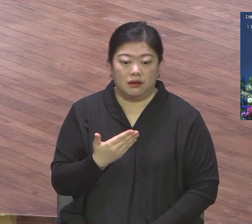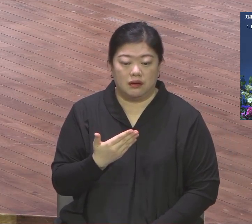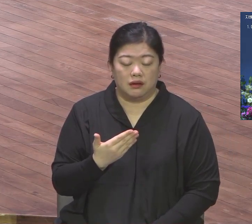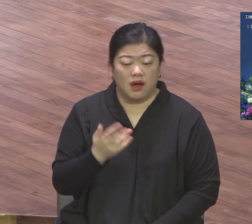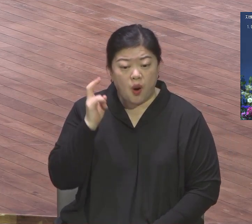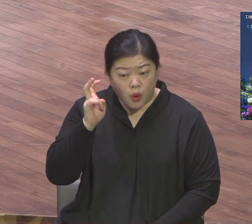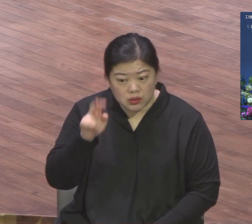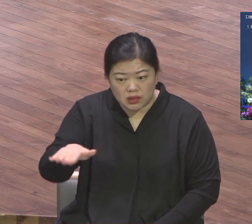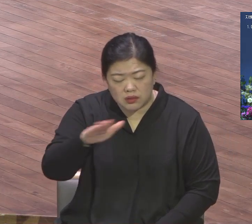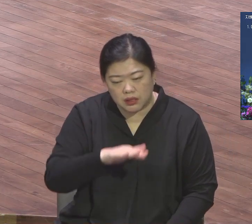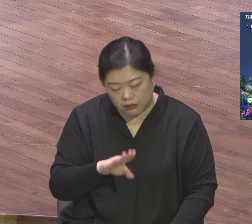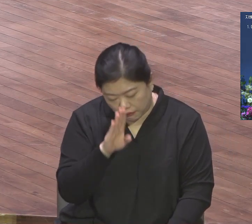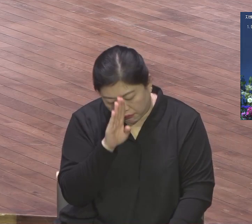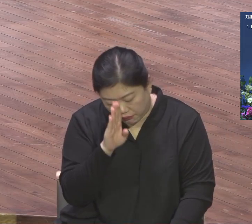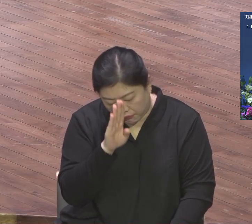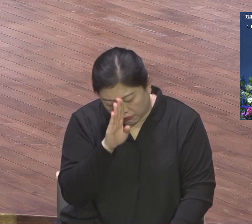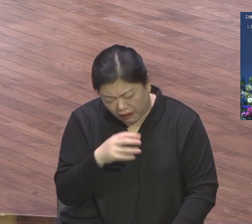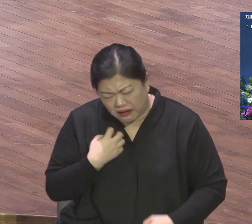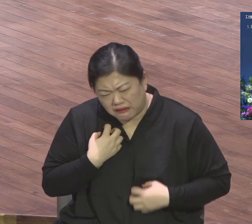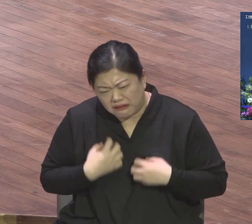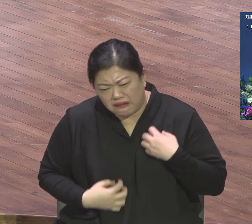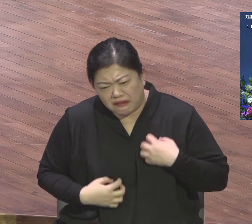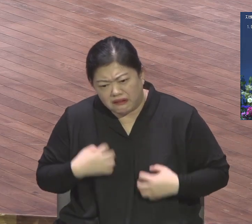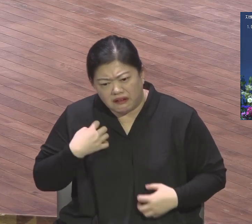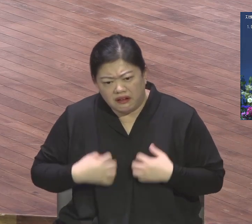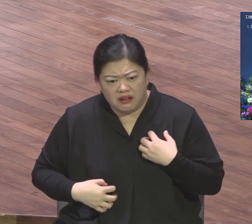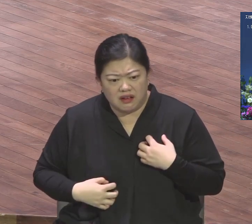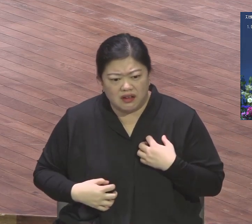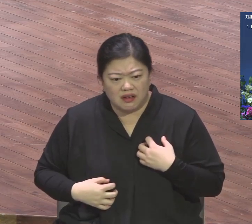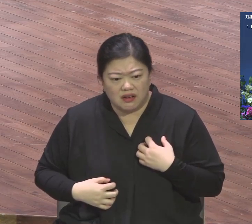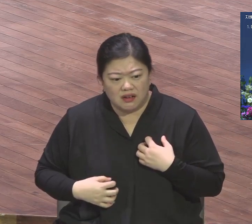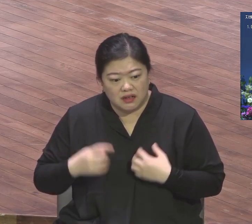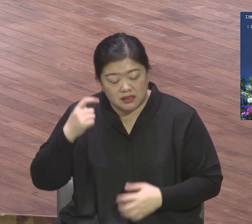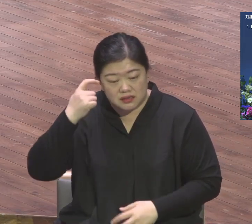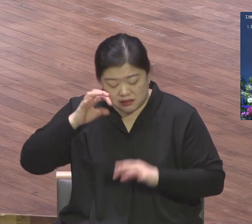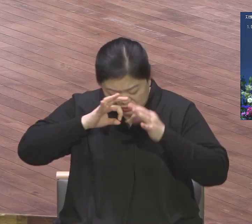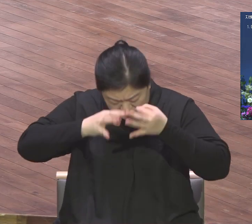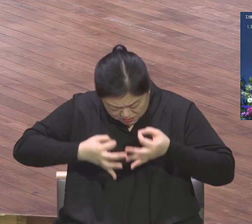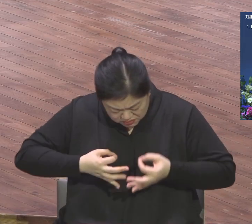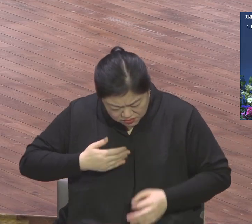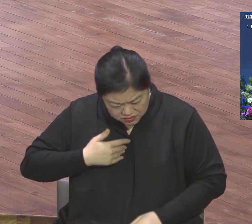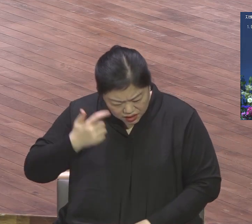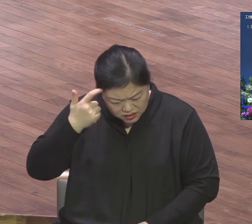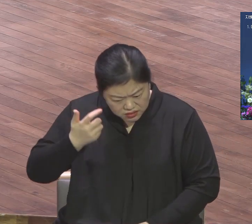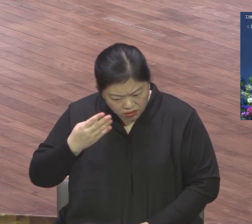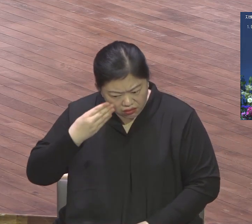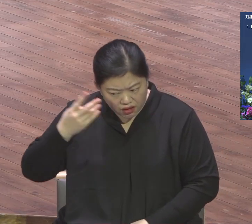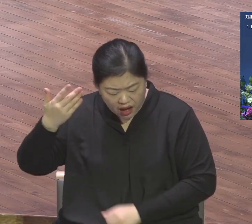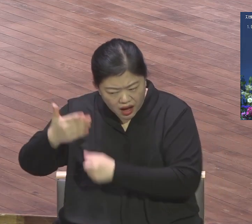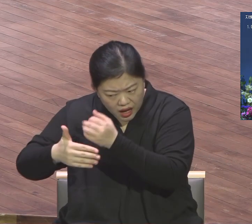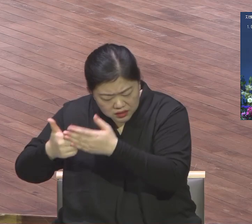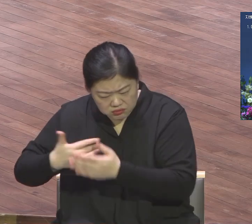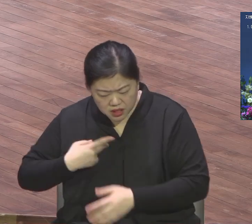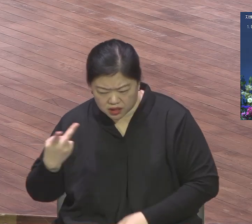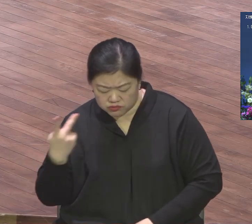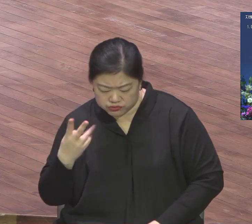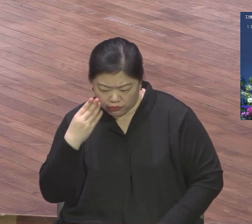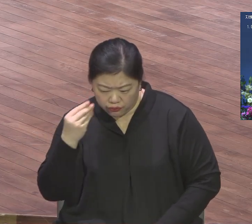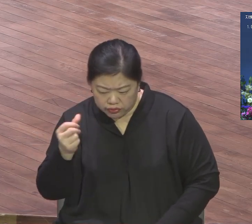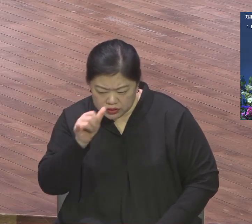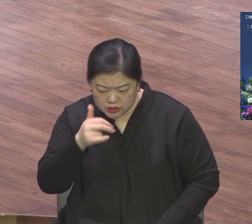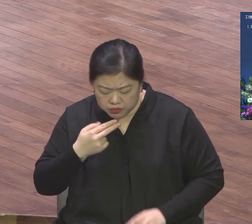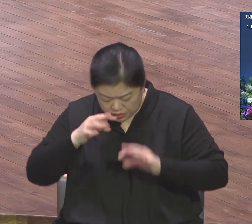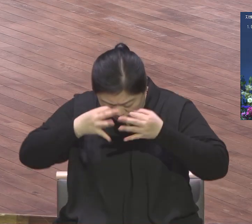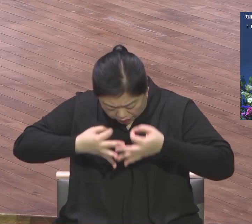하나님의 말씀을 실제로 삶 속에 적용해 보세요. 그런 거